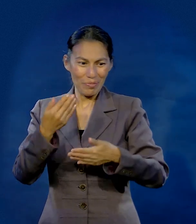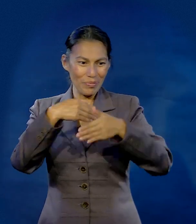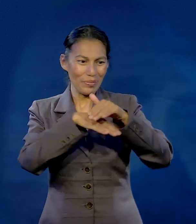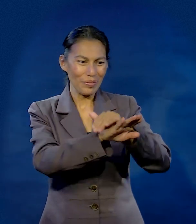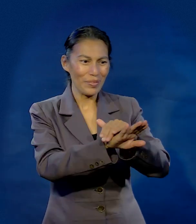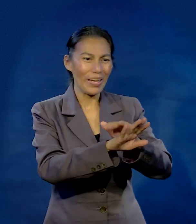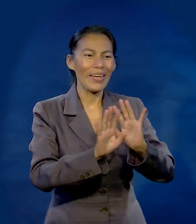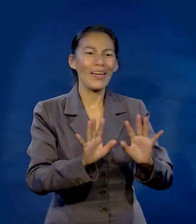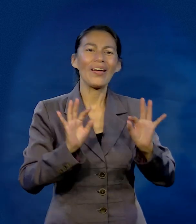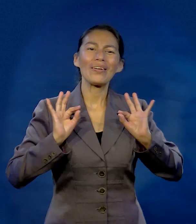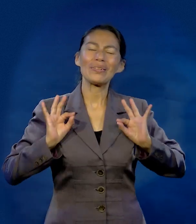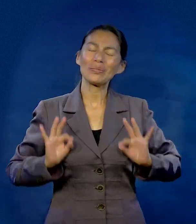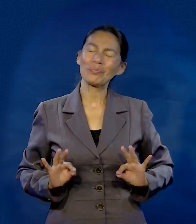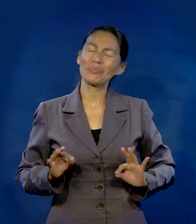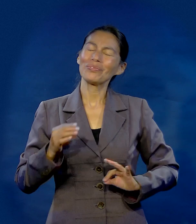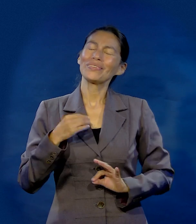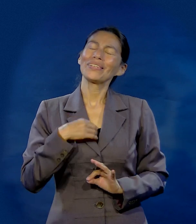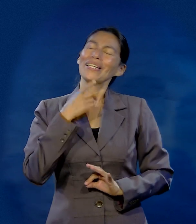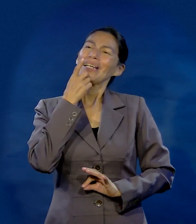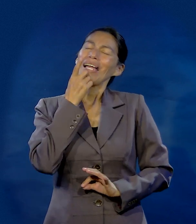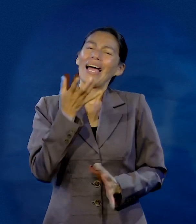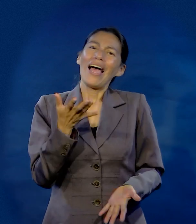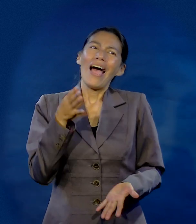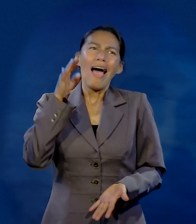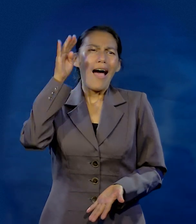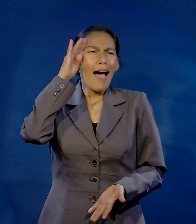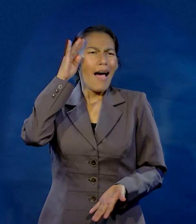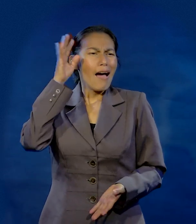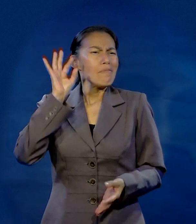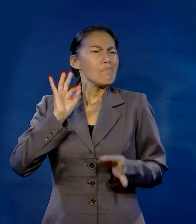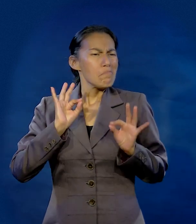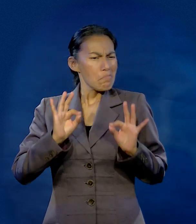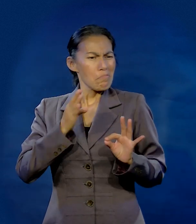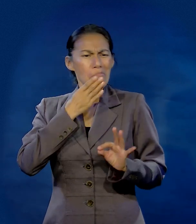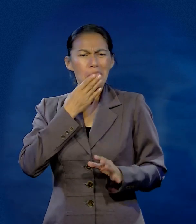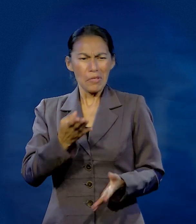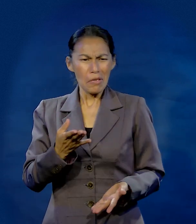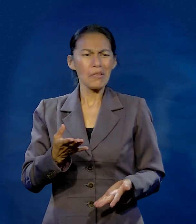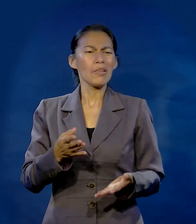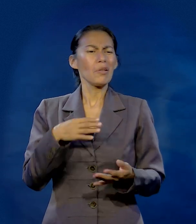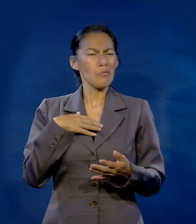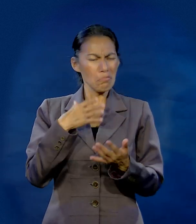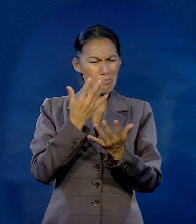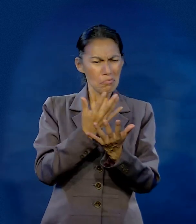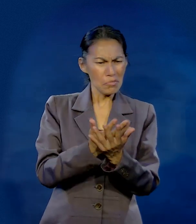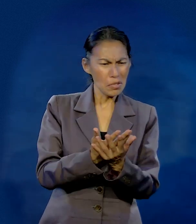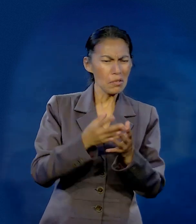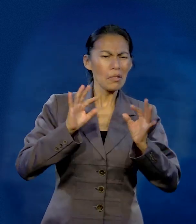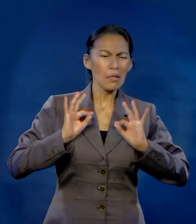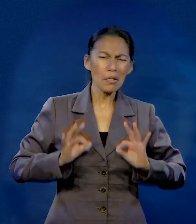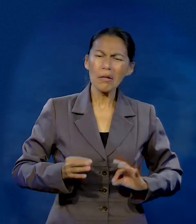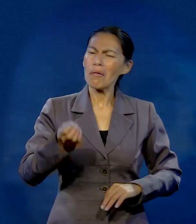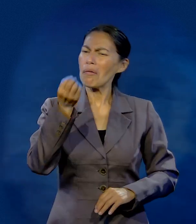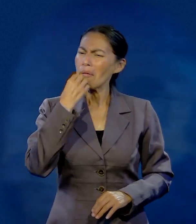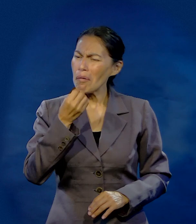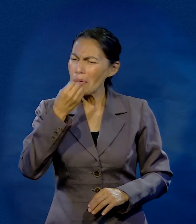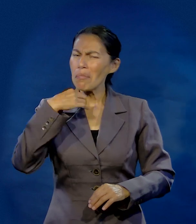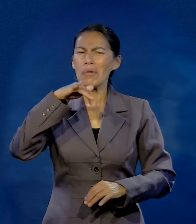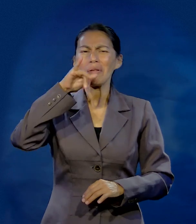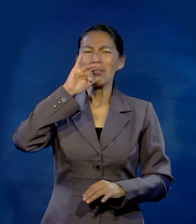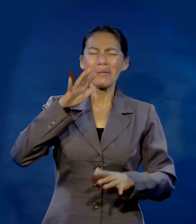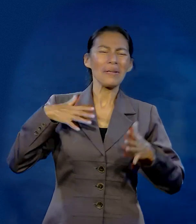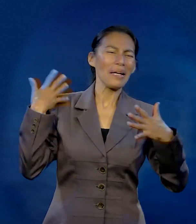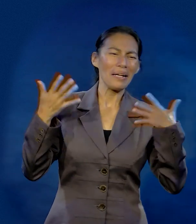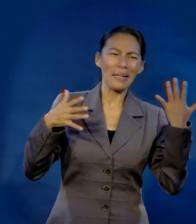mis graneros y lo edificaré mayores y allí guardaré todos mis frutos y mis bienes Y diré a mi alma